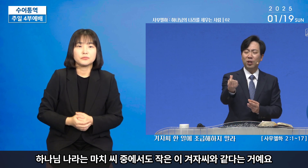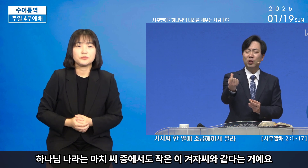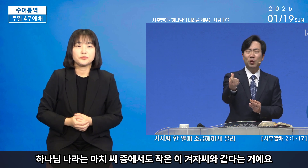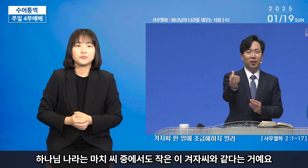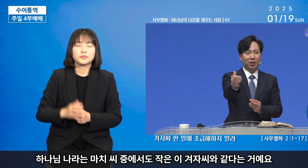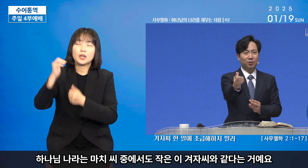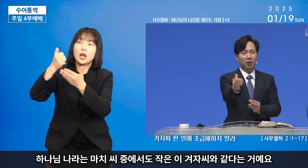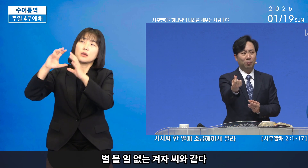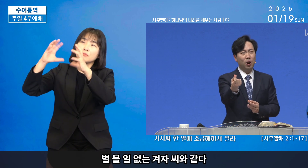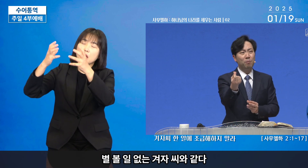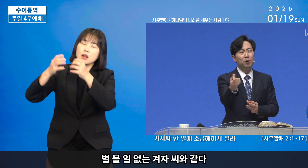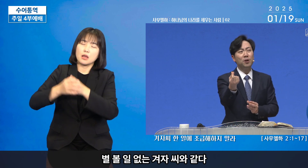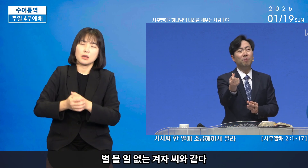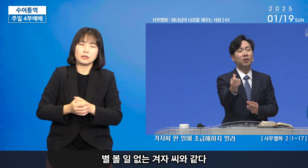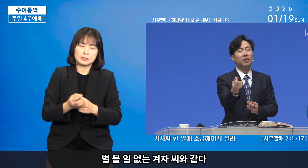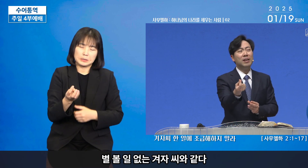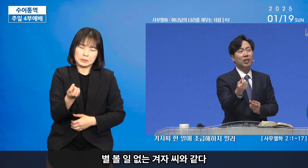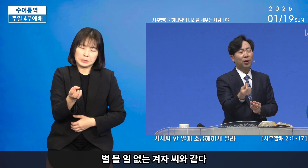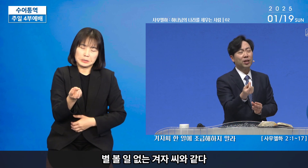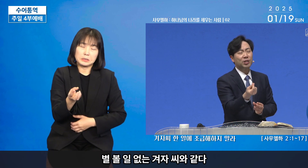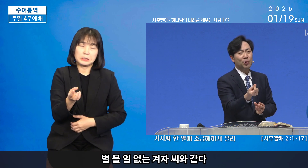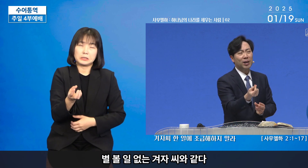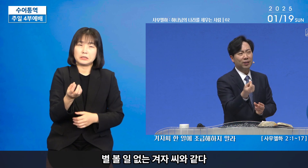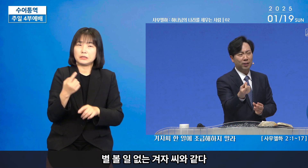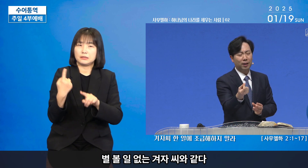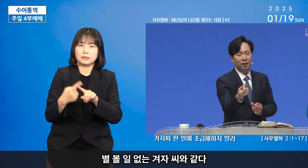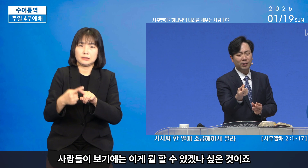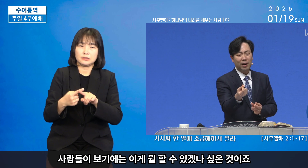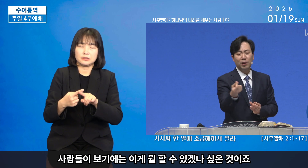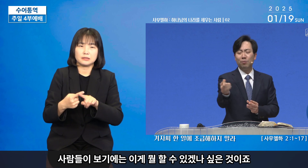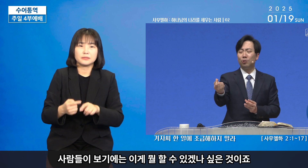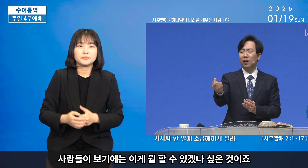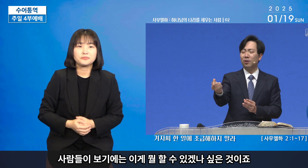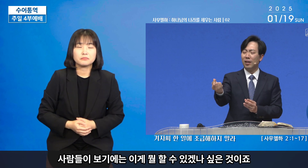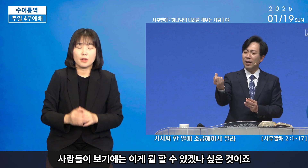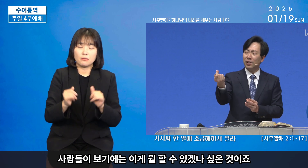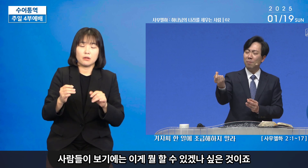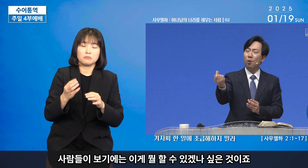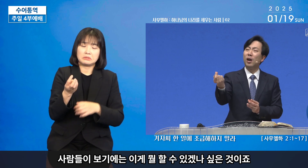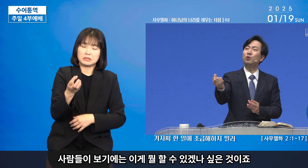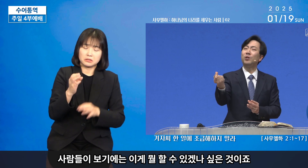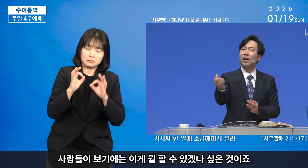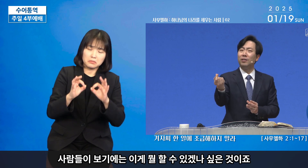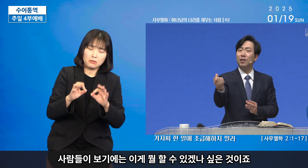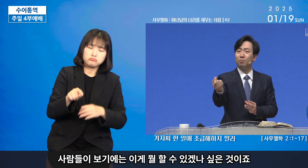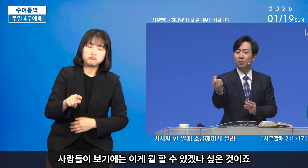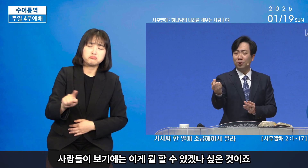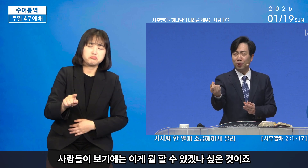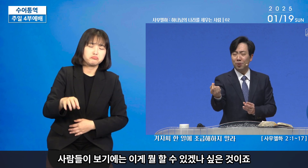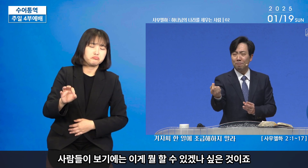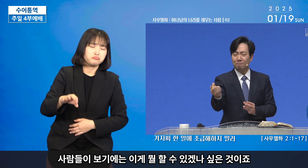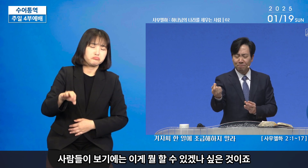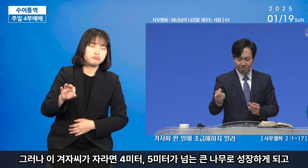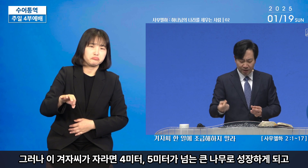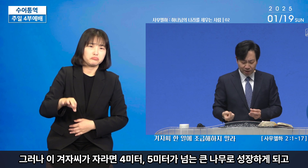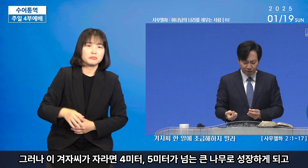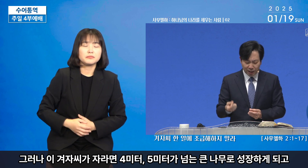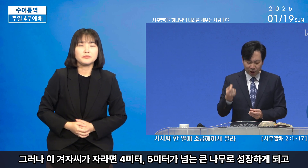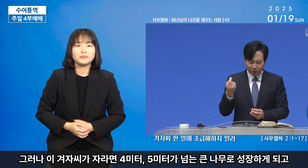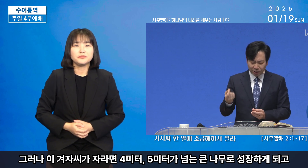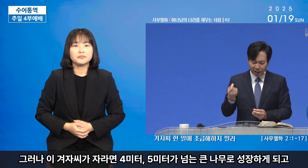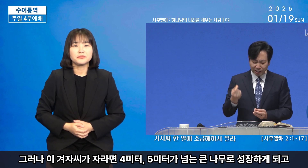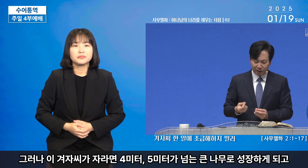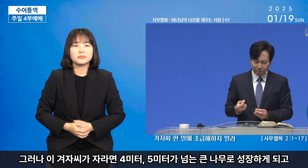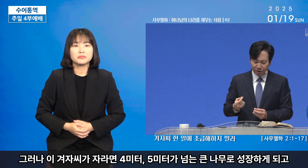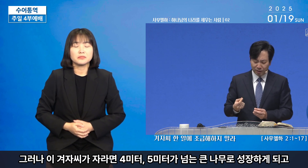이 겨자씨와 같다는 거예요. 별 볼 일 없는 겨자씨와 같다. 사람들이 보기에는 이게 뭘 할 수 있겠나 싶은 것이죠. 그러나